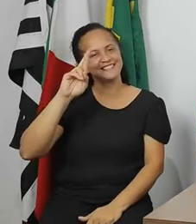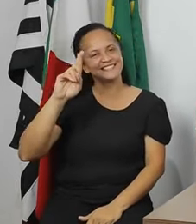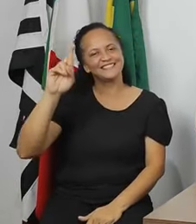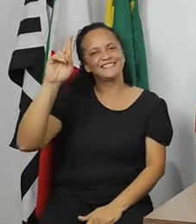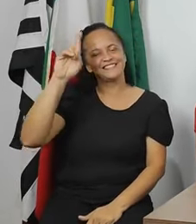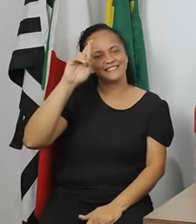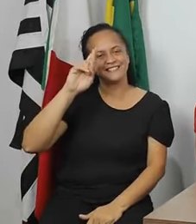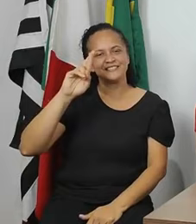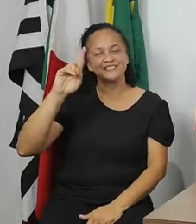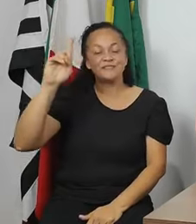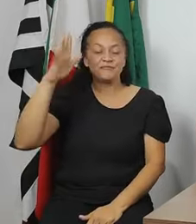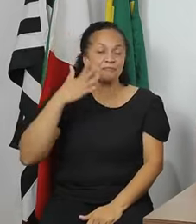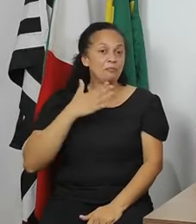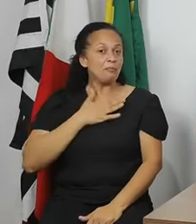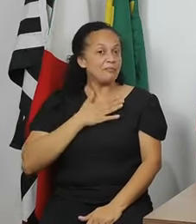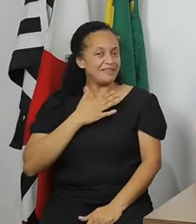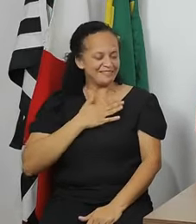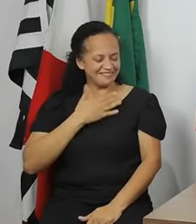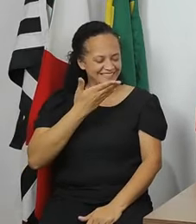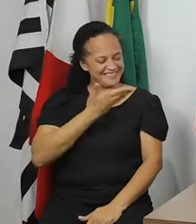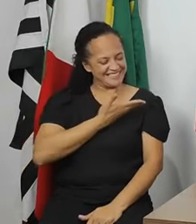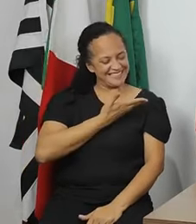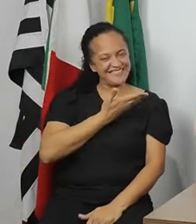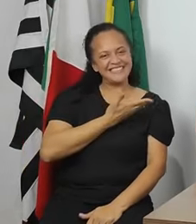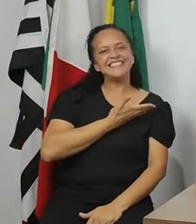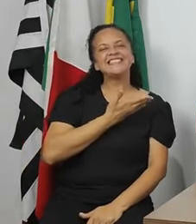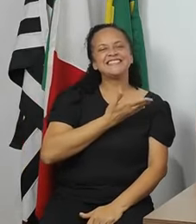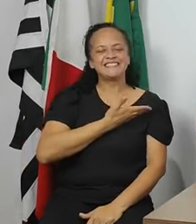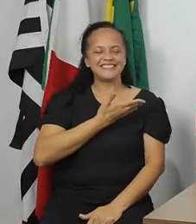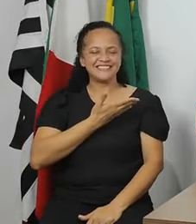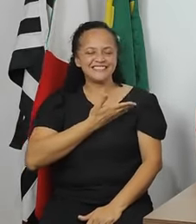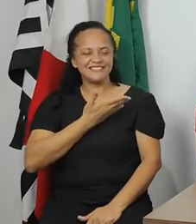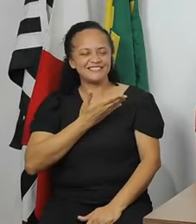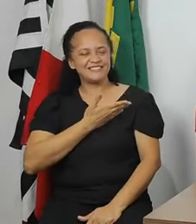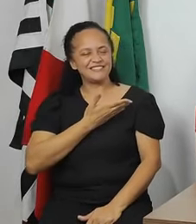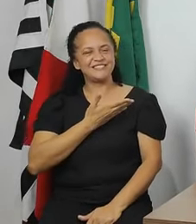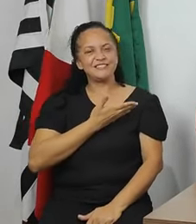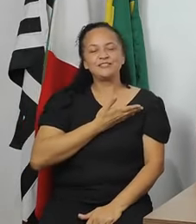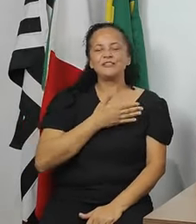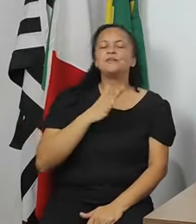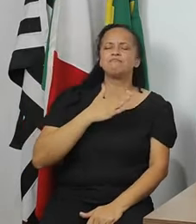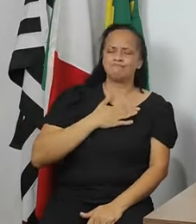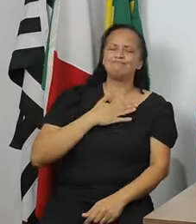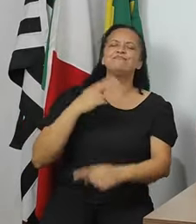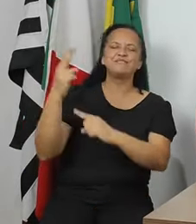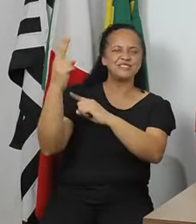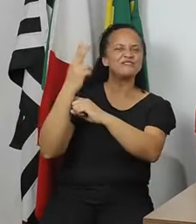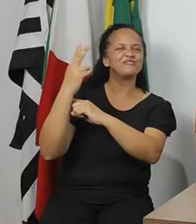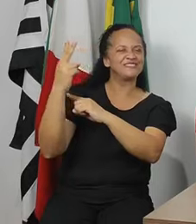és meu amigo, meu intercessor,